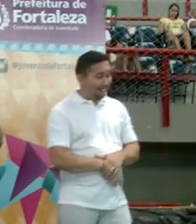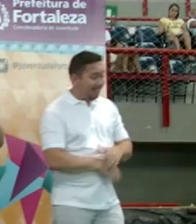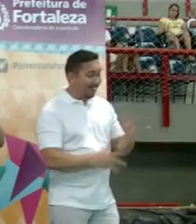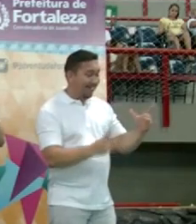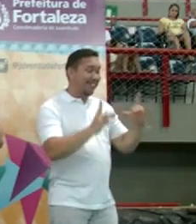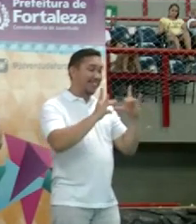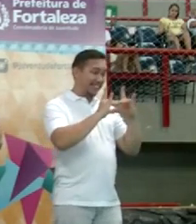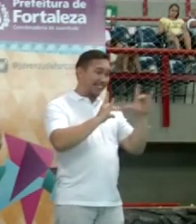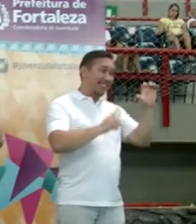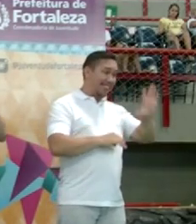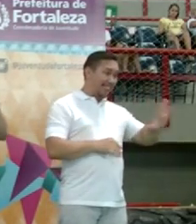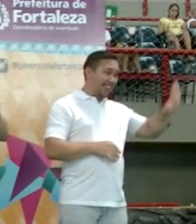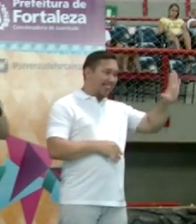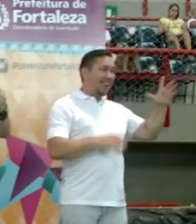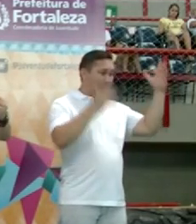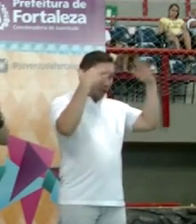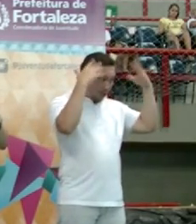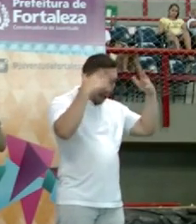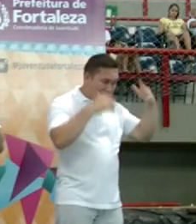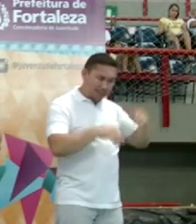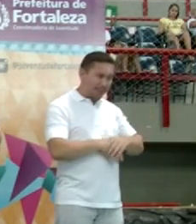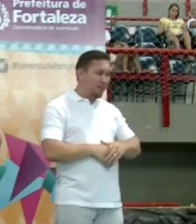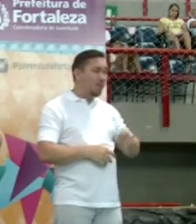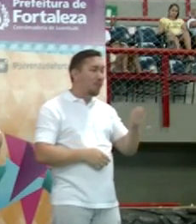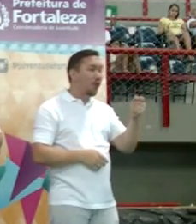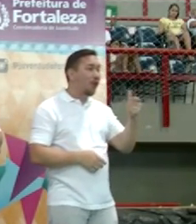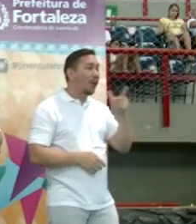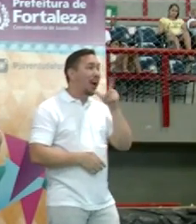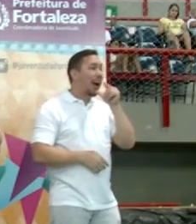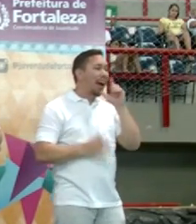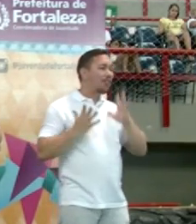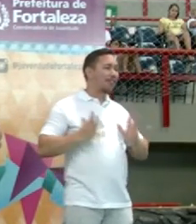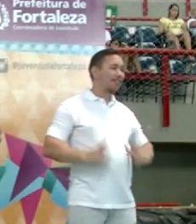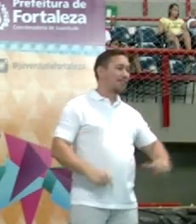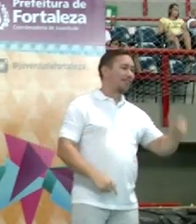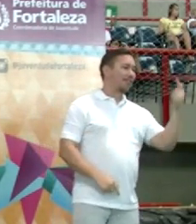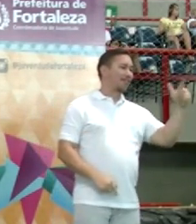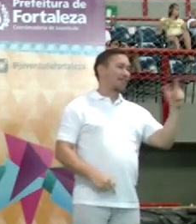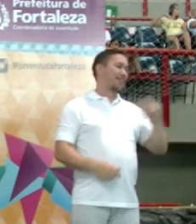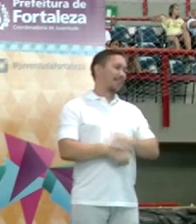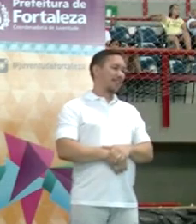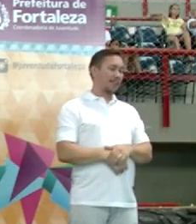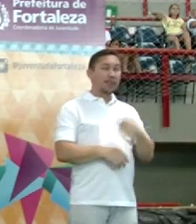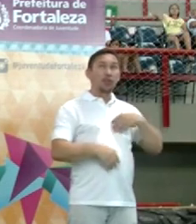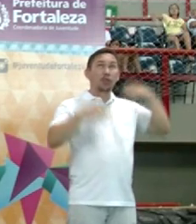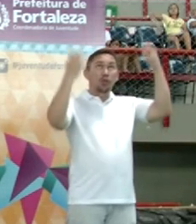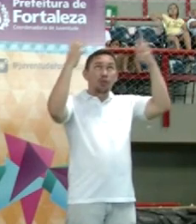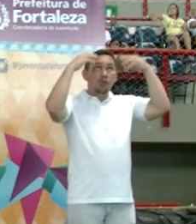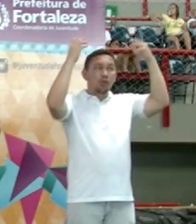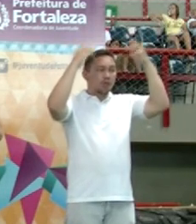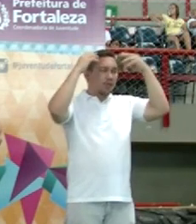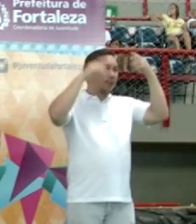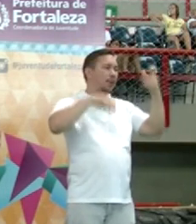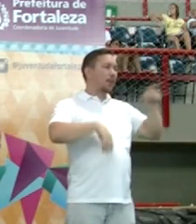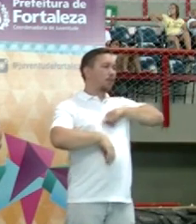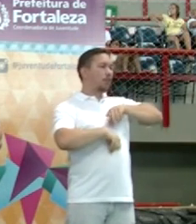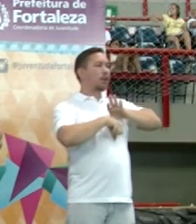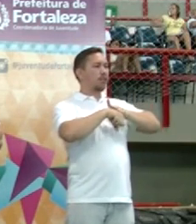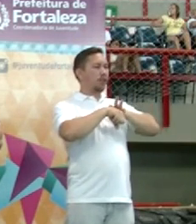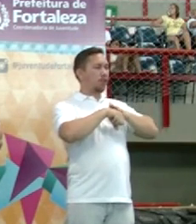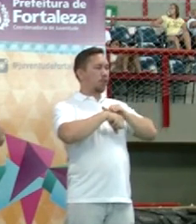Média, o europeu tomava banho muito pouco, porque não tem água tratada. Então geralmente quando ele tomava banho, ele até